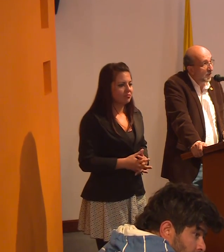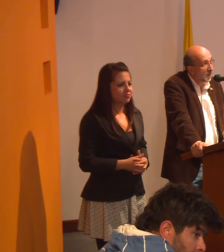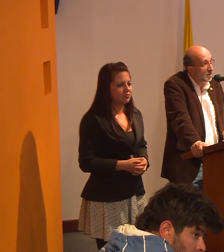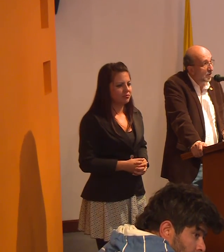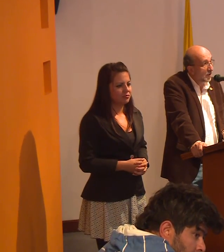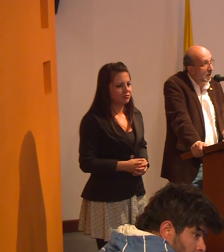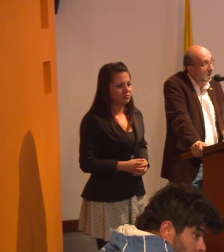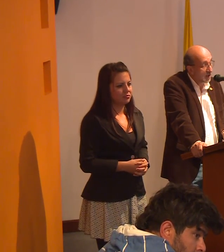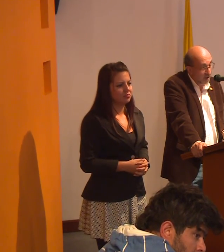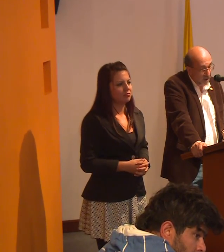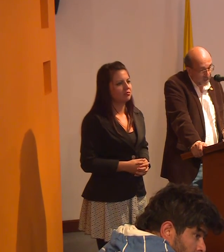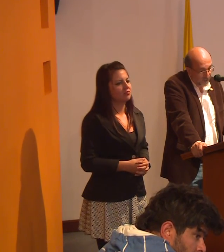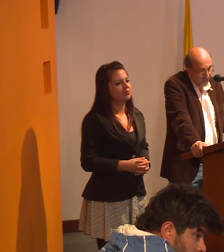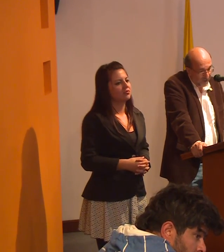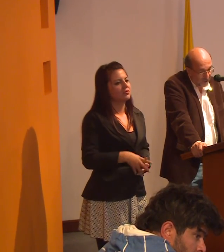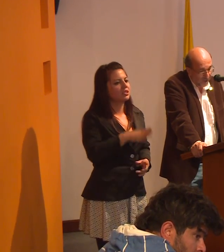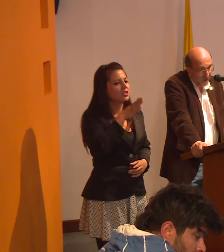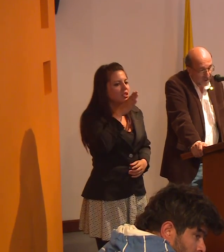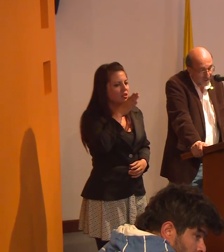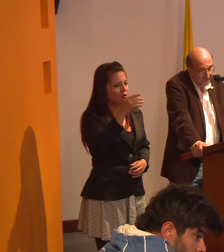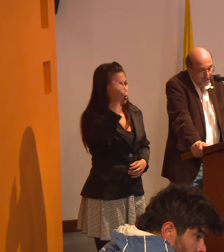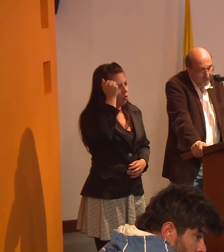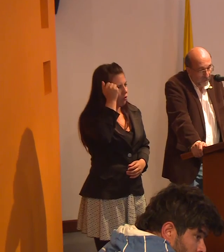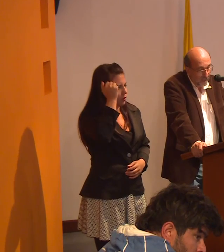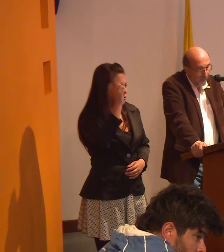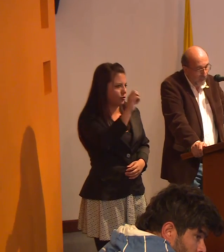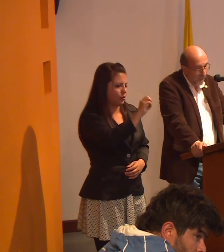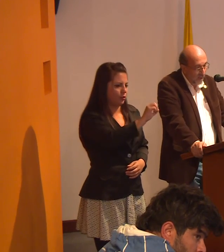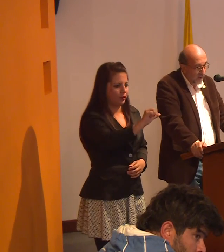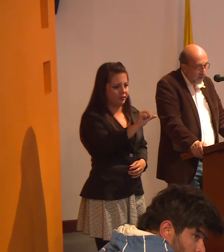de profesores y profesoras.